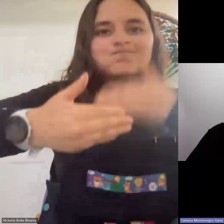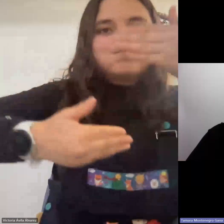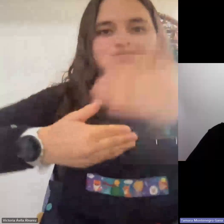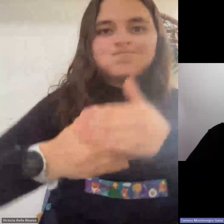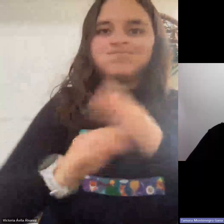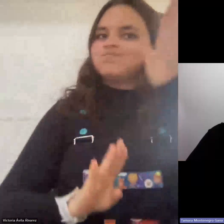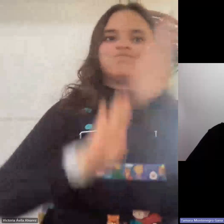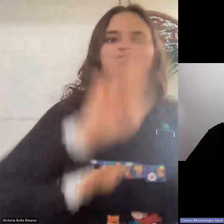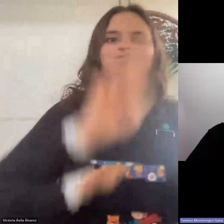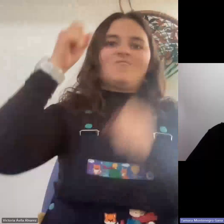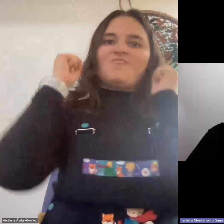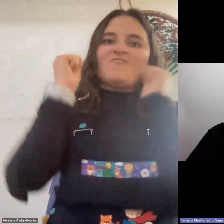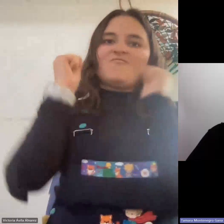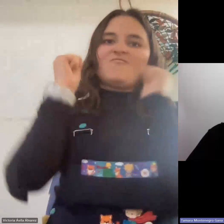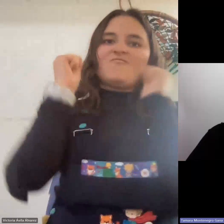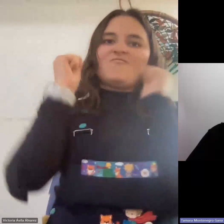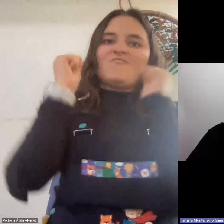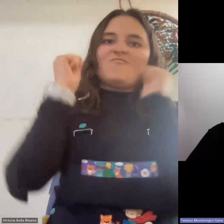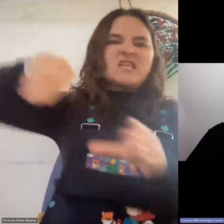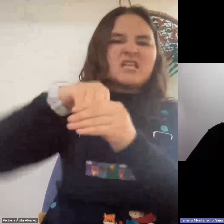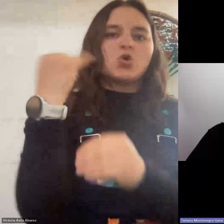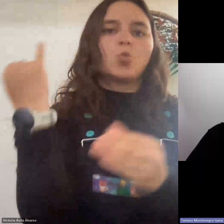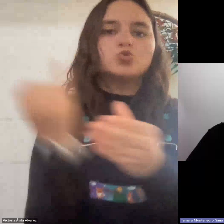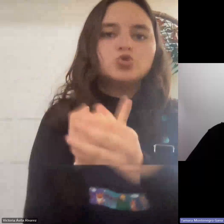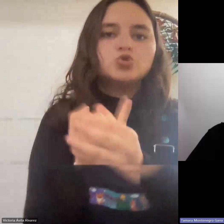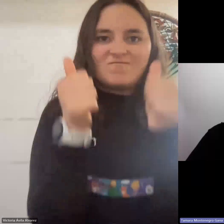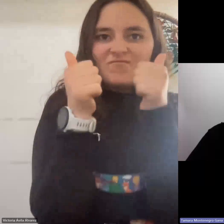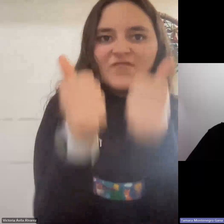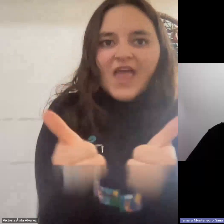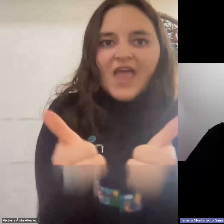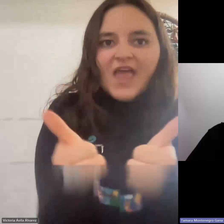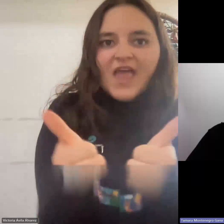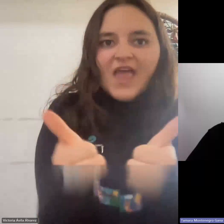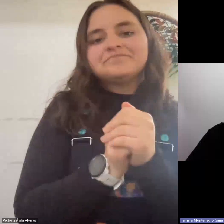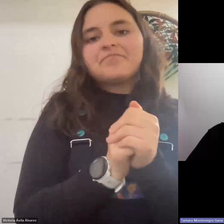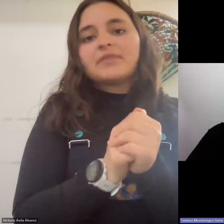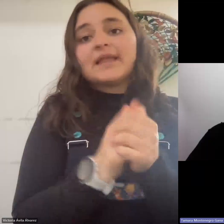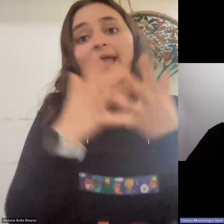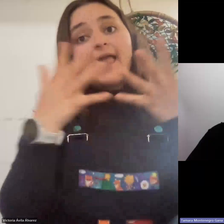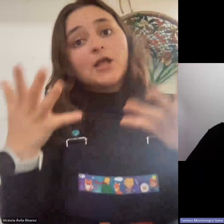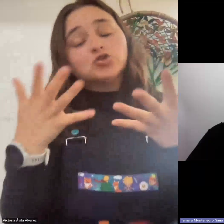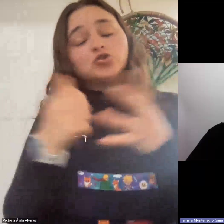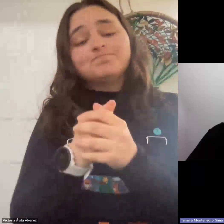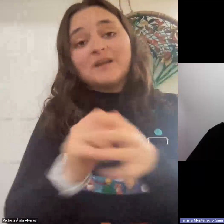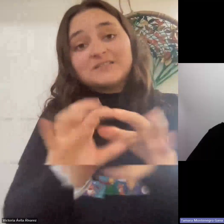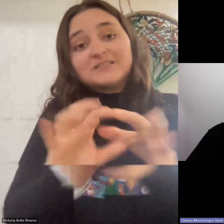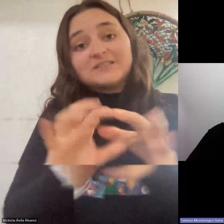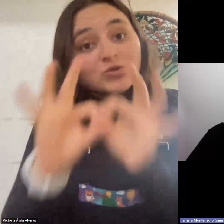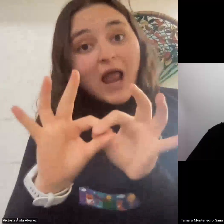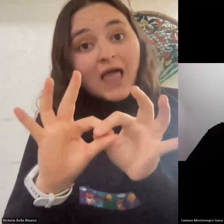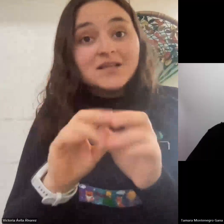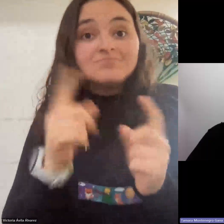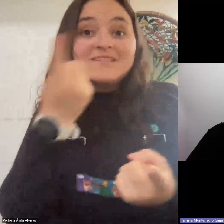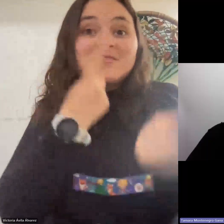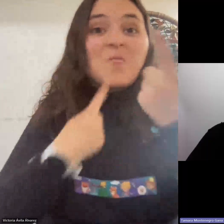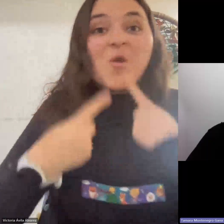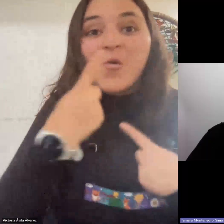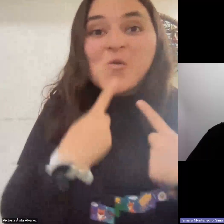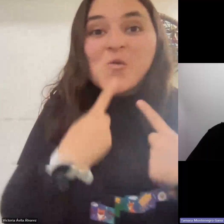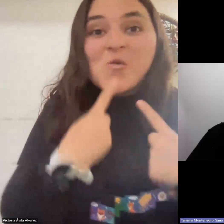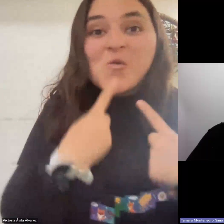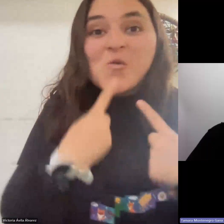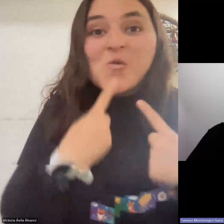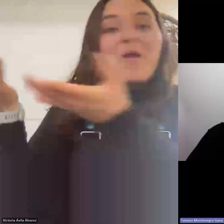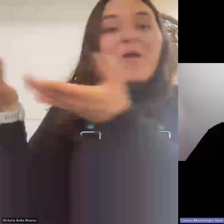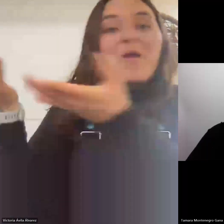eso también va desarrollándose a futuro y vamos a poder hacerlo mucho mejor y la inclusión va a funcionar muy bien. Eso,